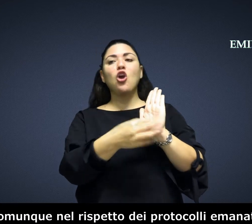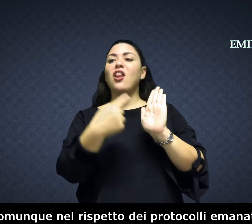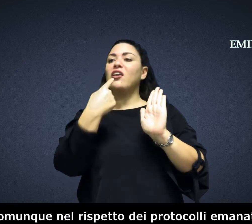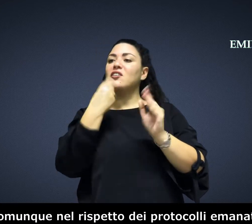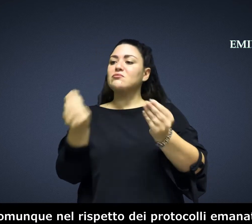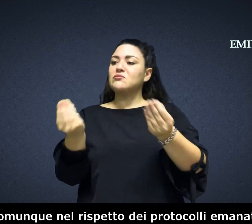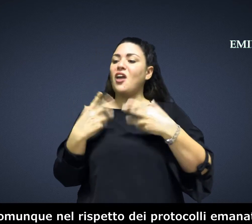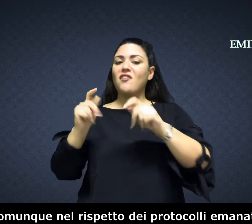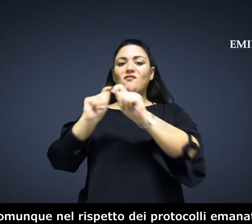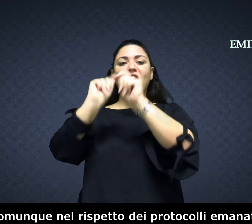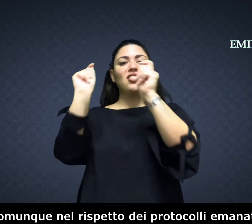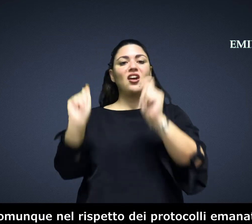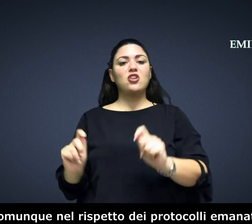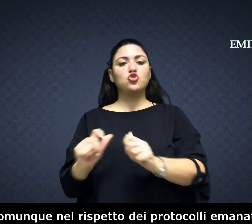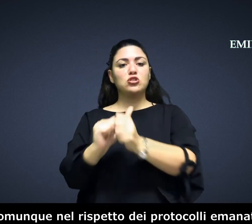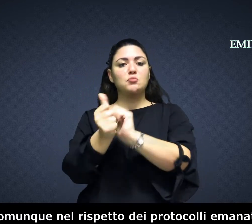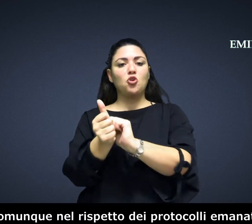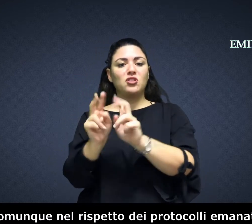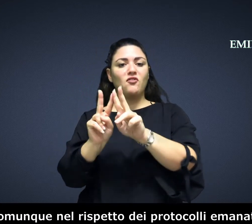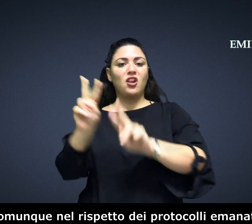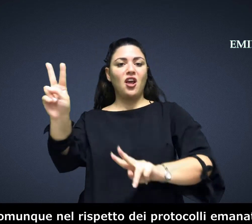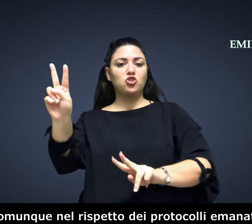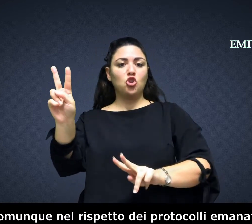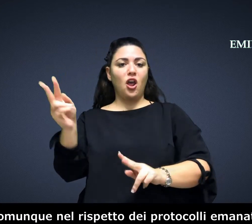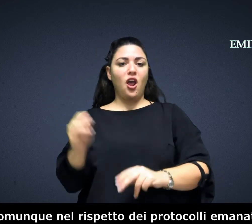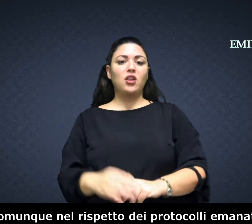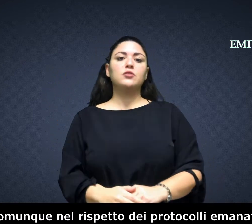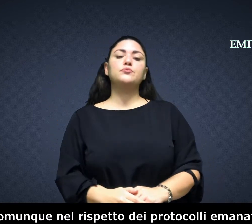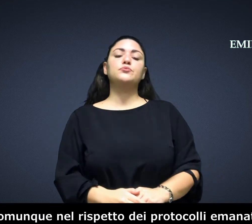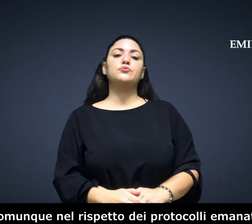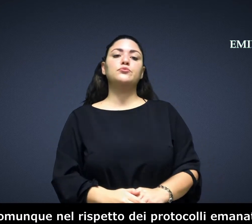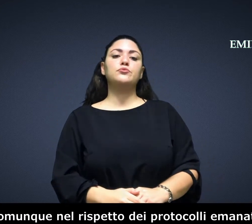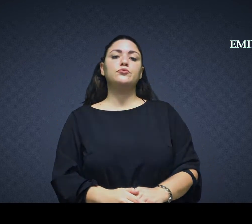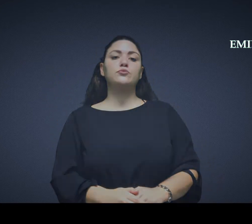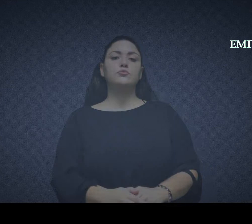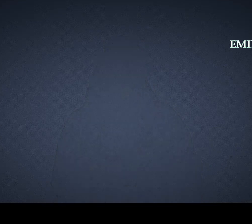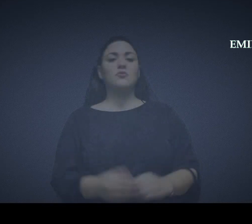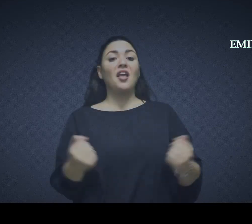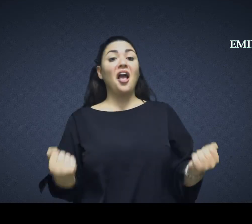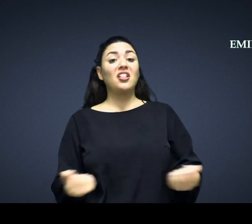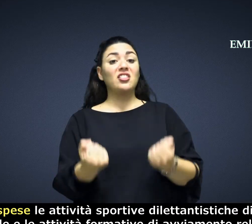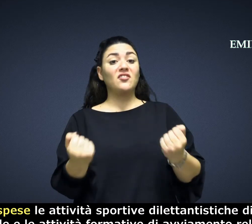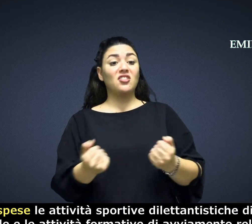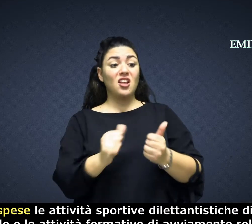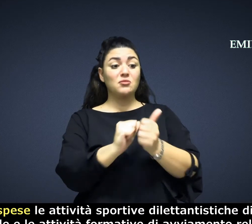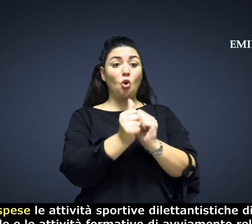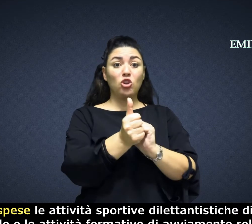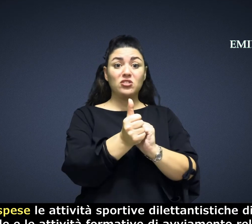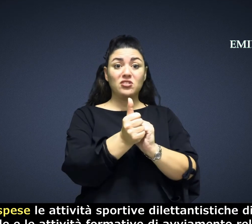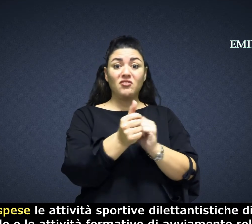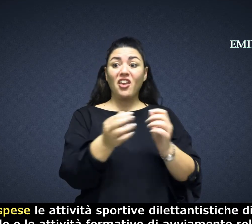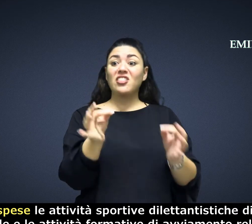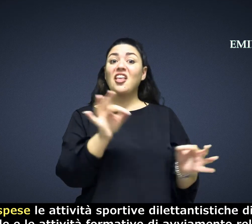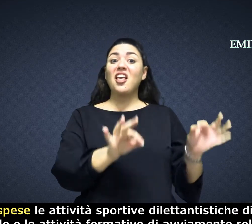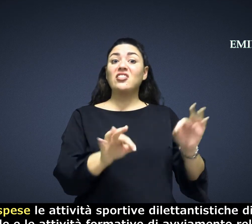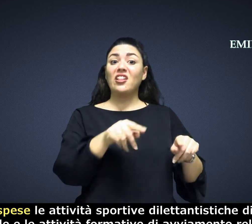nonché tutte le gare, le competizioni e le attività connesse agli sport di contatto aventi carattere